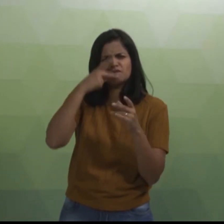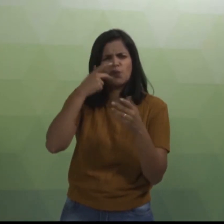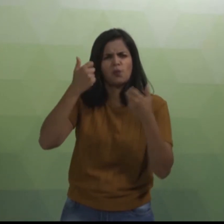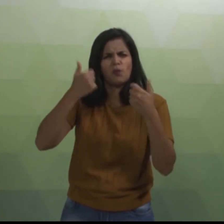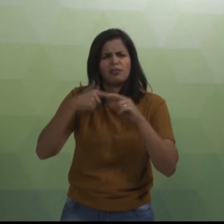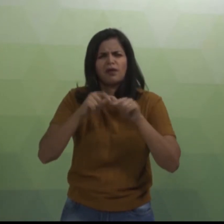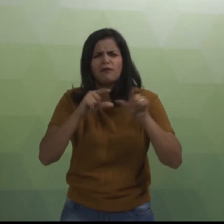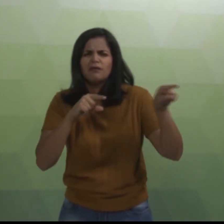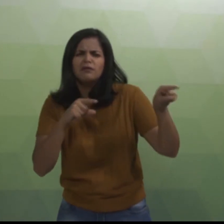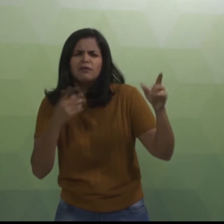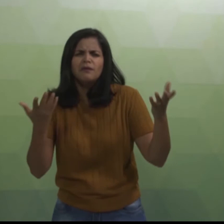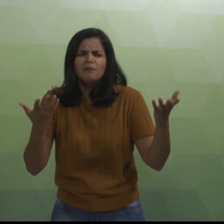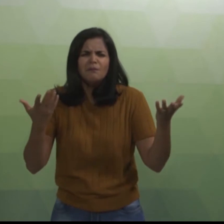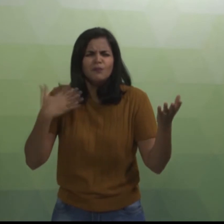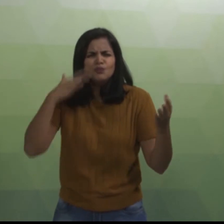espaço.